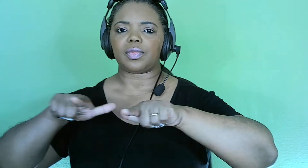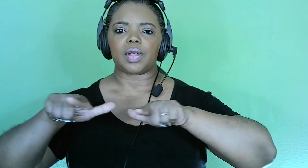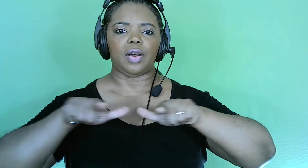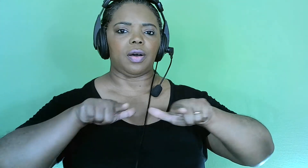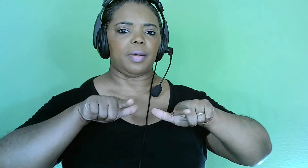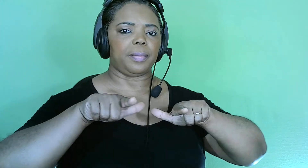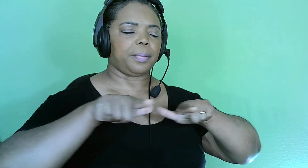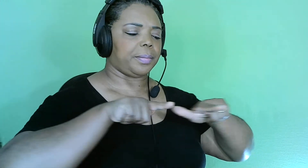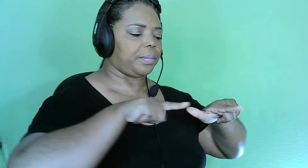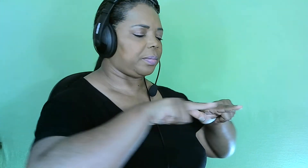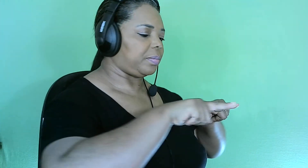Ó.